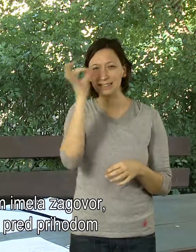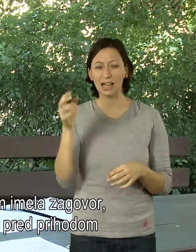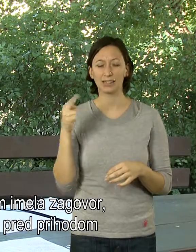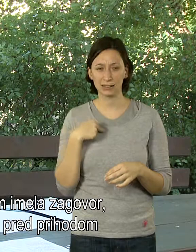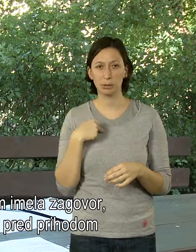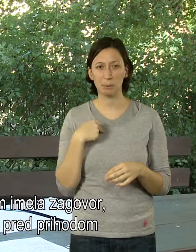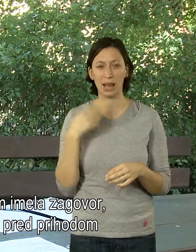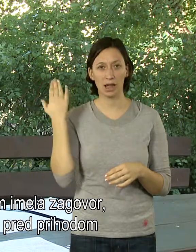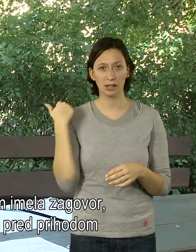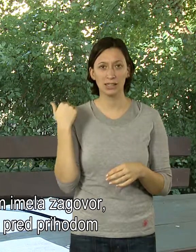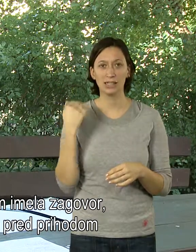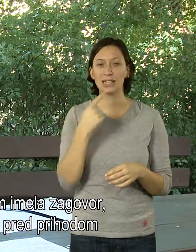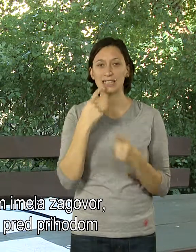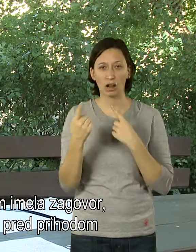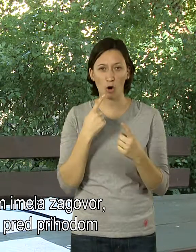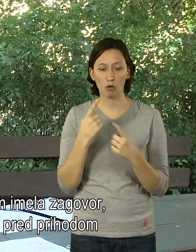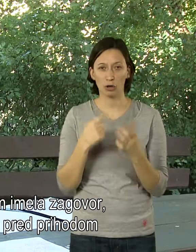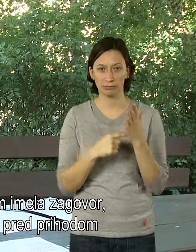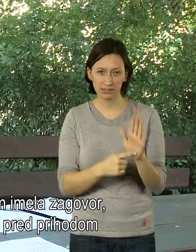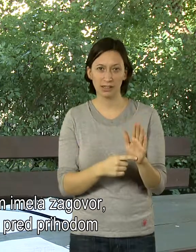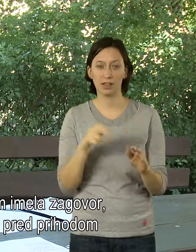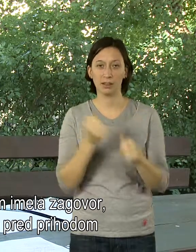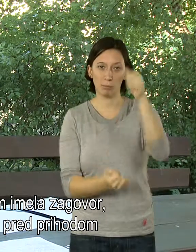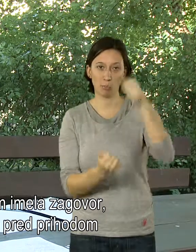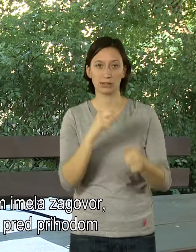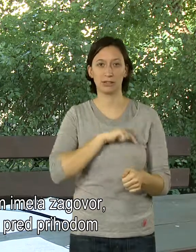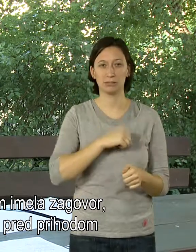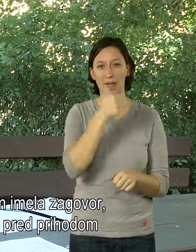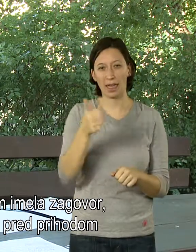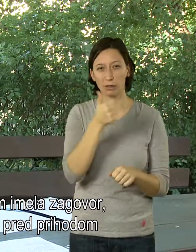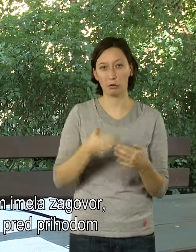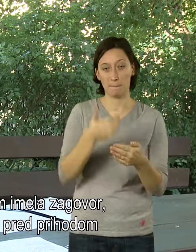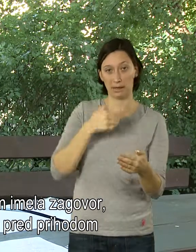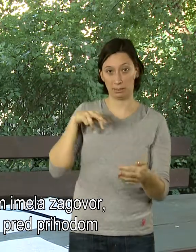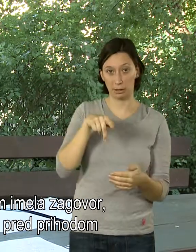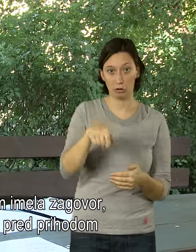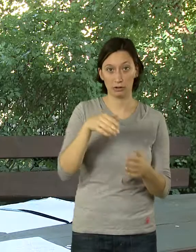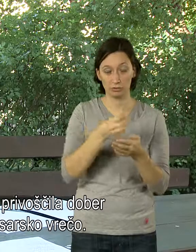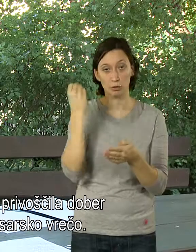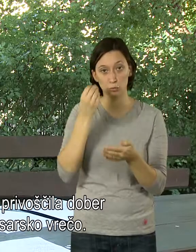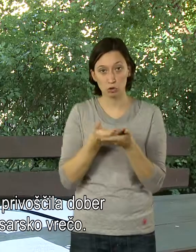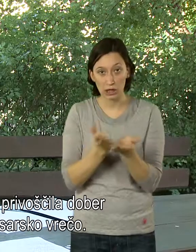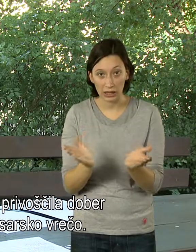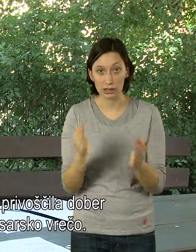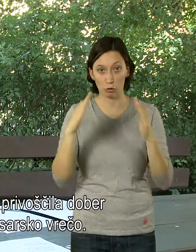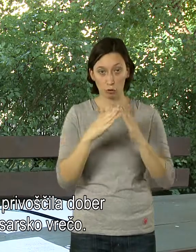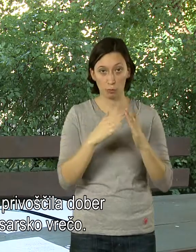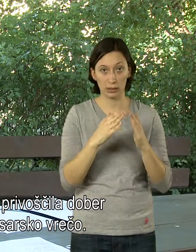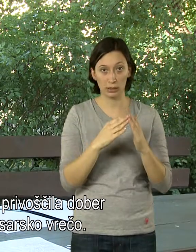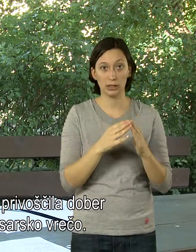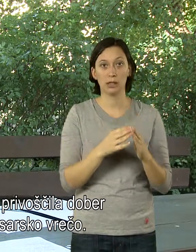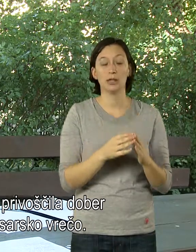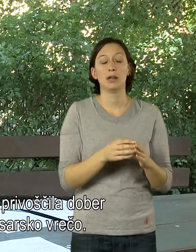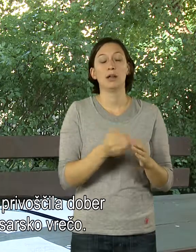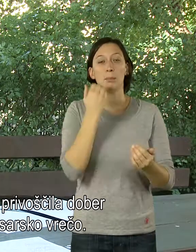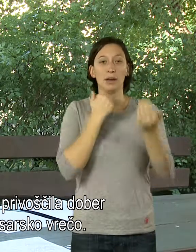Tisti dan, ko sem imela zagovor diplomske naloge, sem 1 uro pred prihodom v učilnico doma